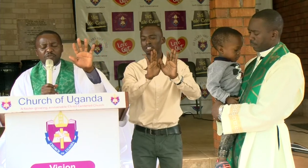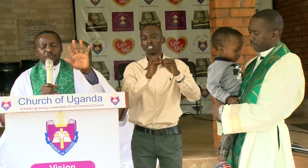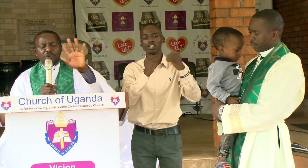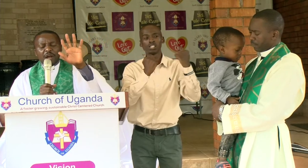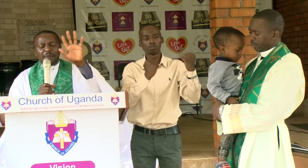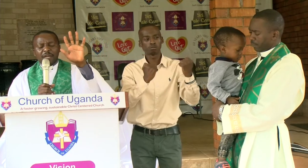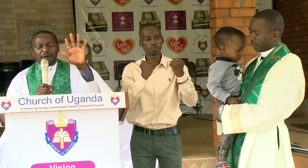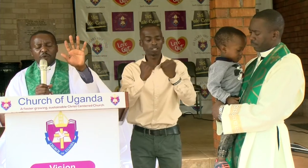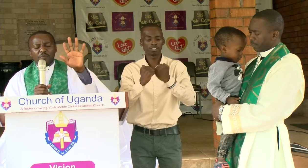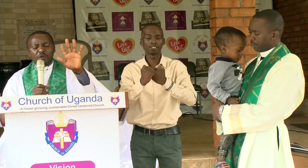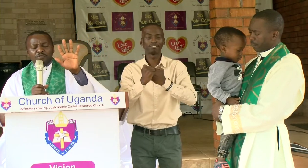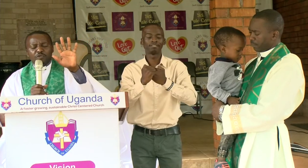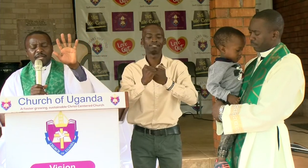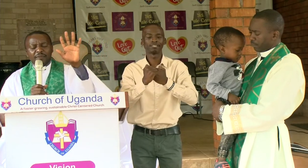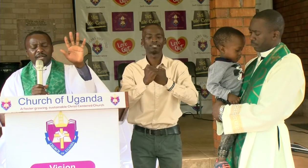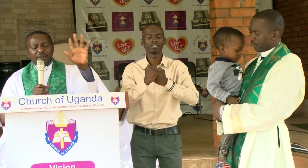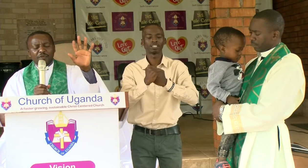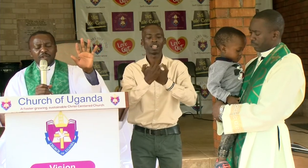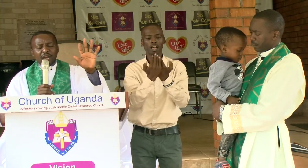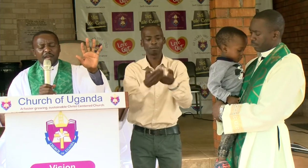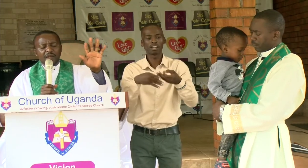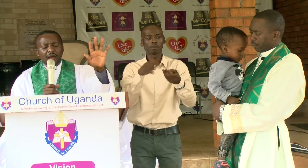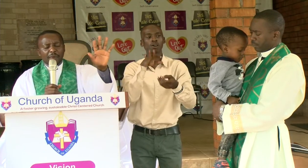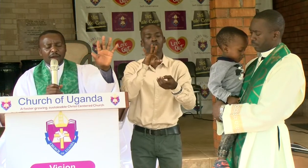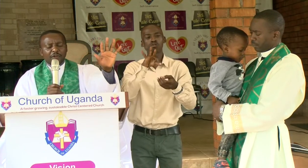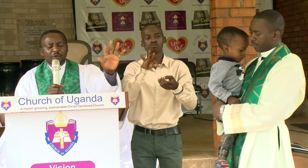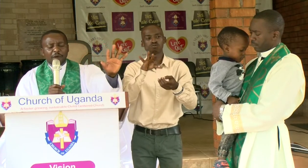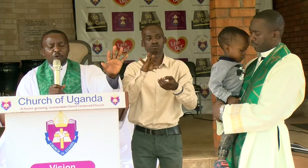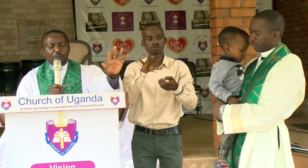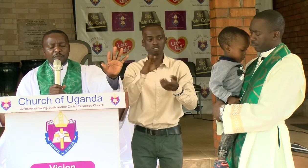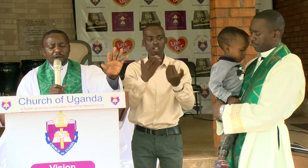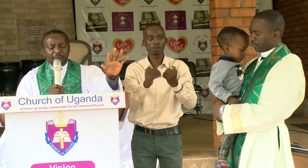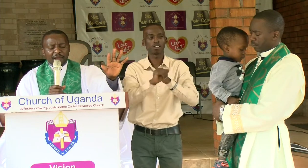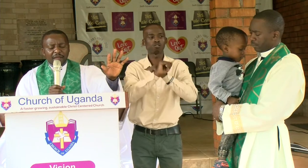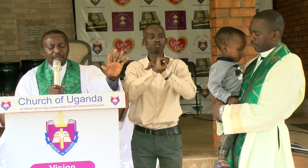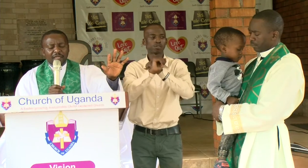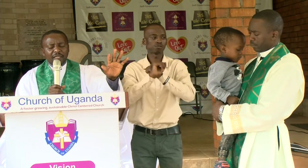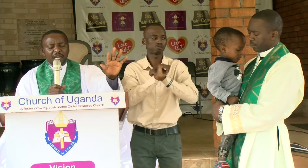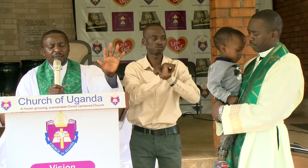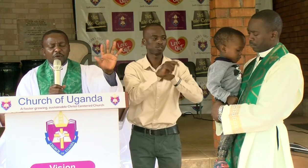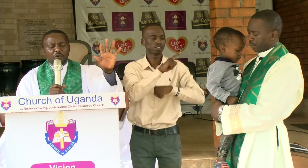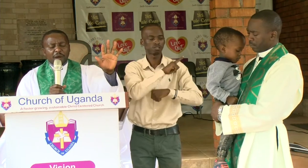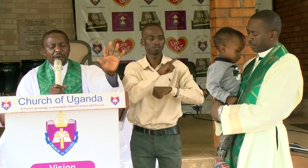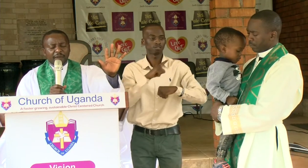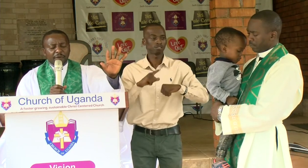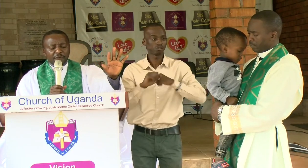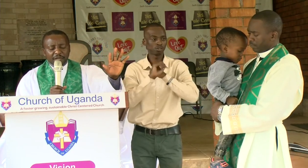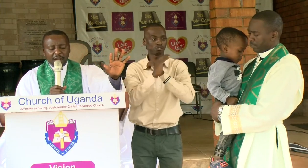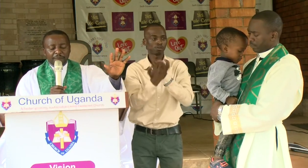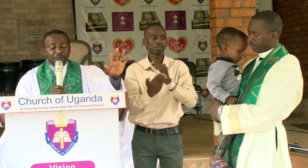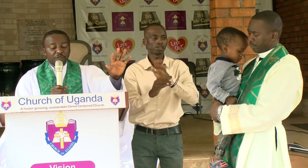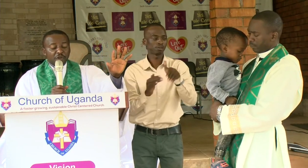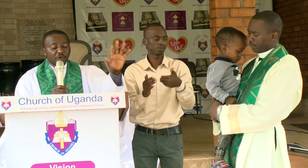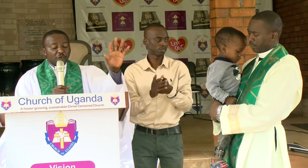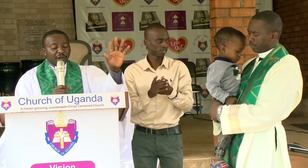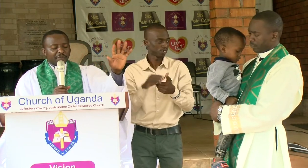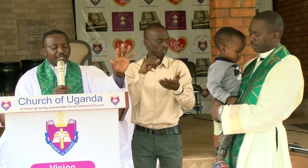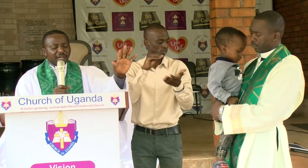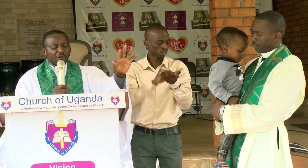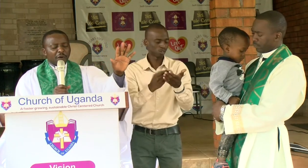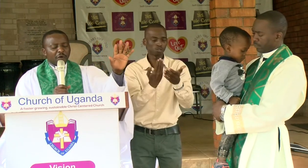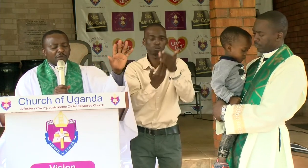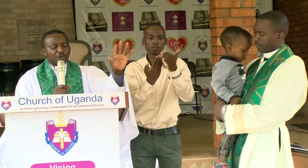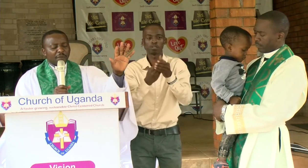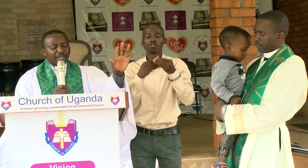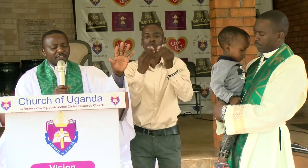mbeera amasomero ng'abaana baweebwa obutwa n'ebirala byonna, abaana bakuume Mukama. Taata, bakuume abaana bo bonna, yongera